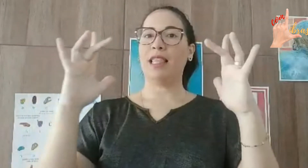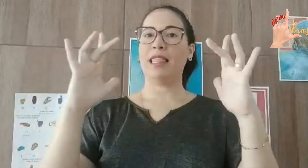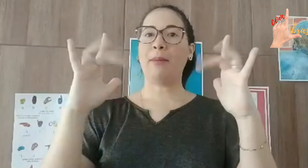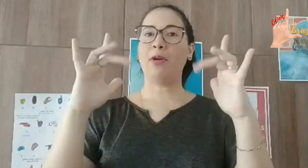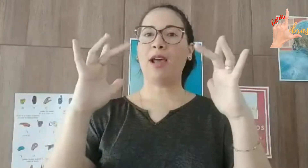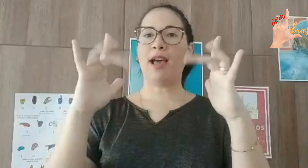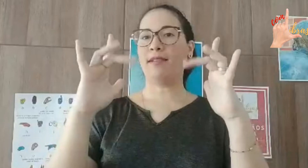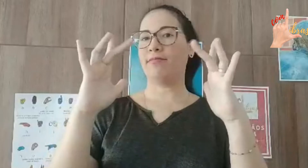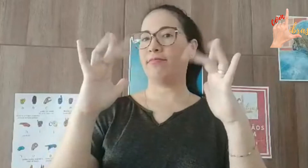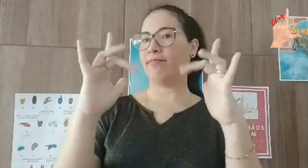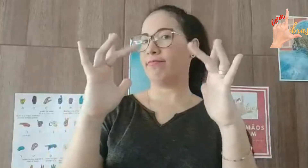Namorar.